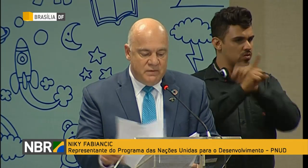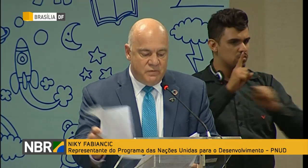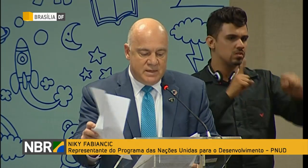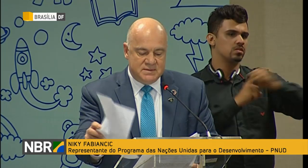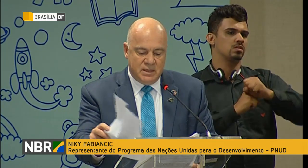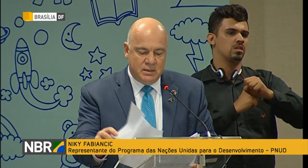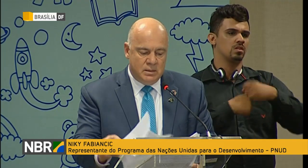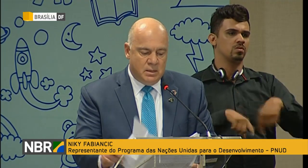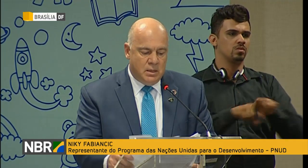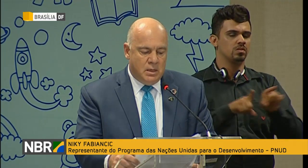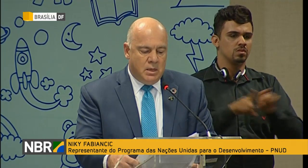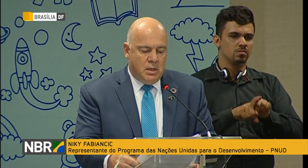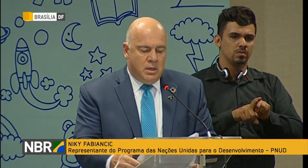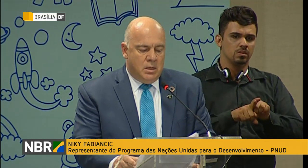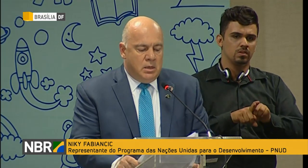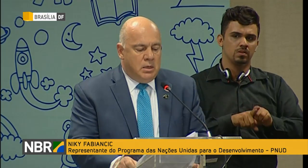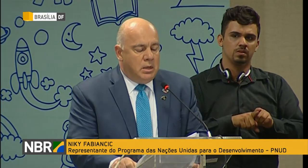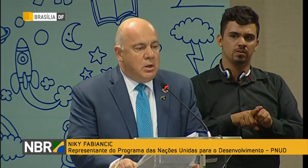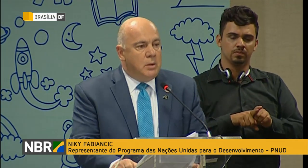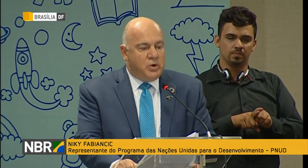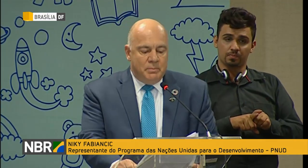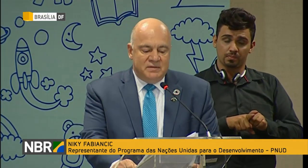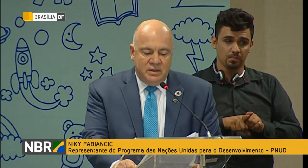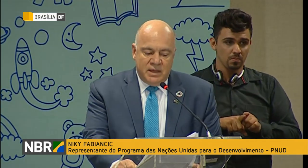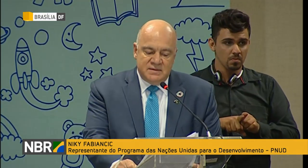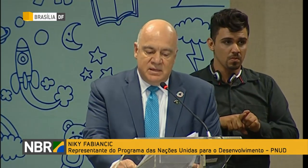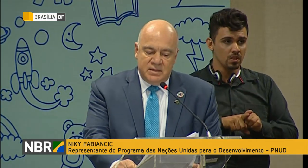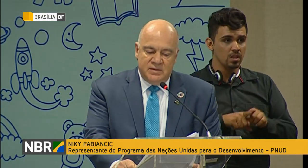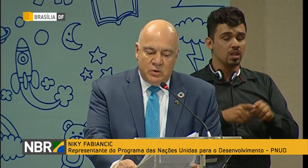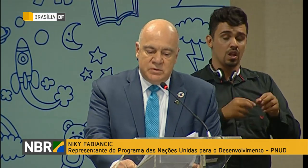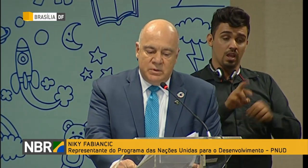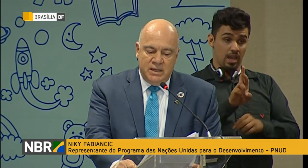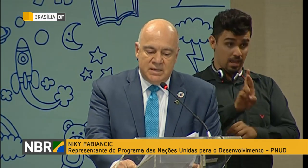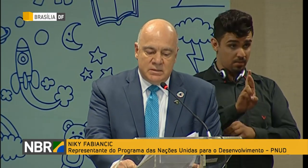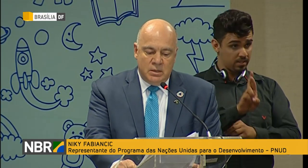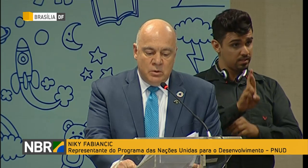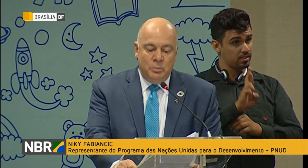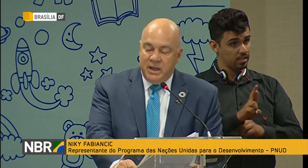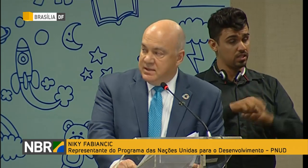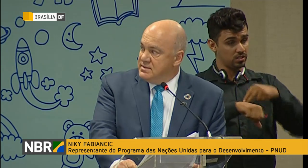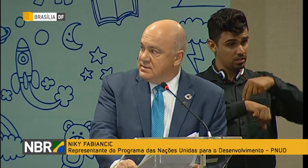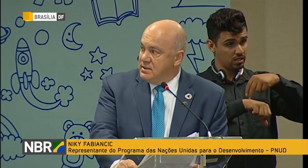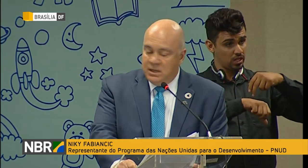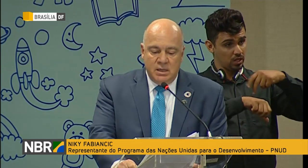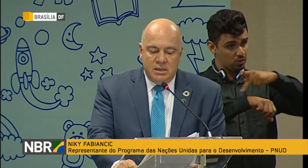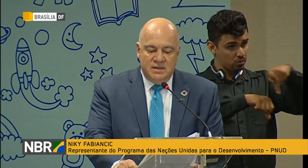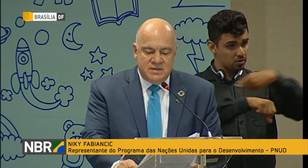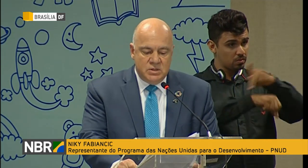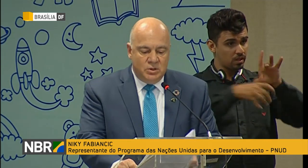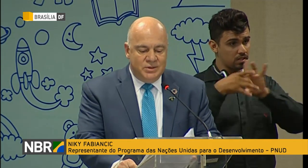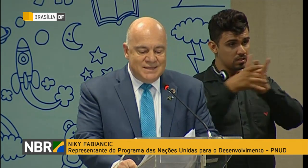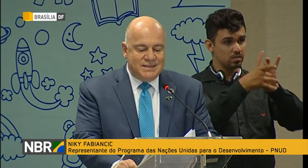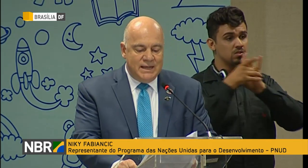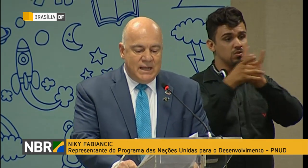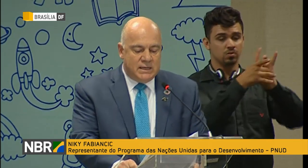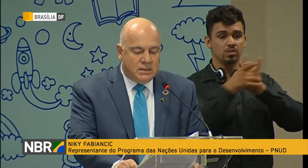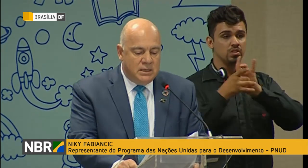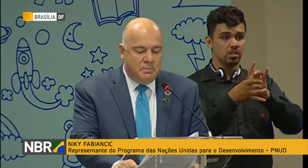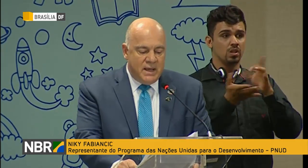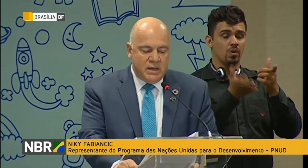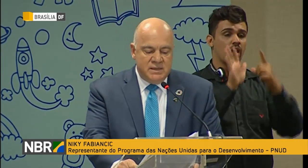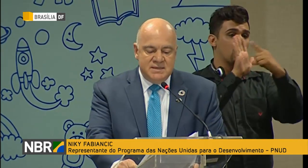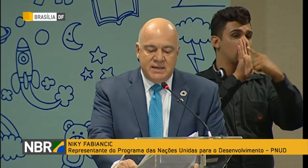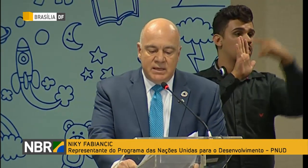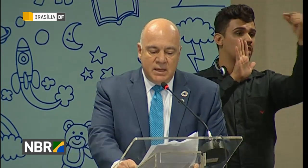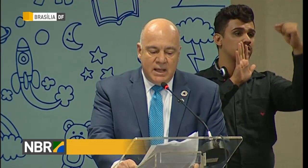na primeira infância. Como representante das Nações Unidas no país, desejo destacar